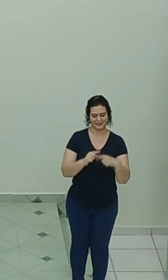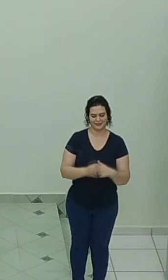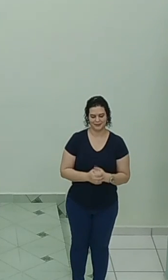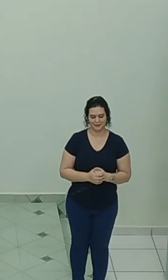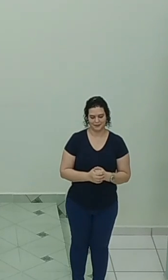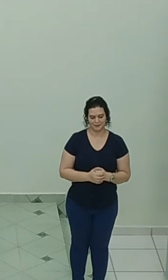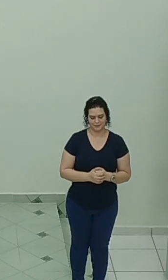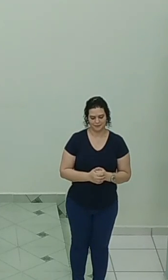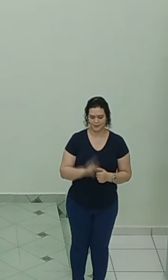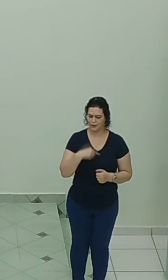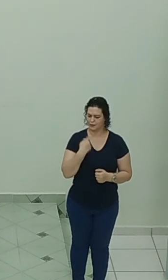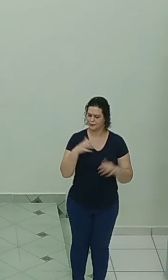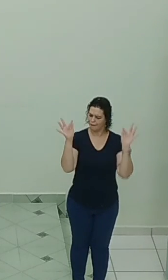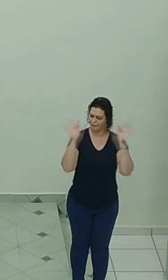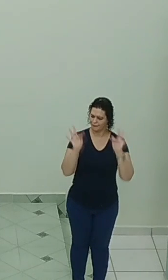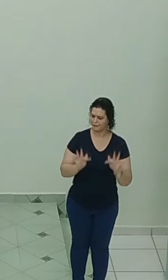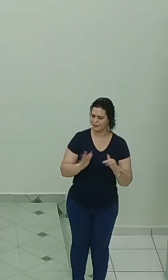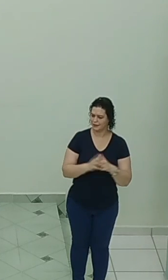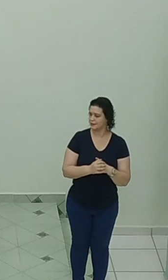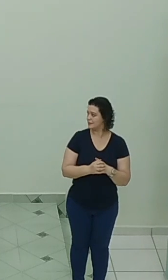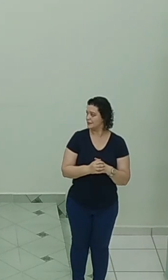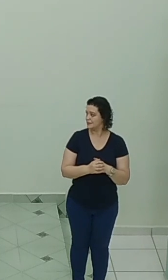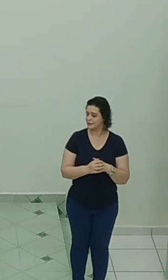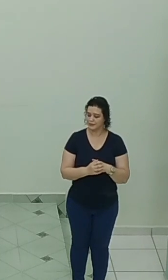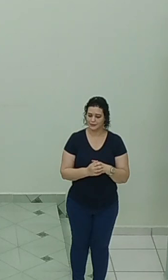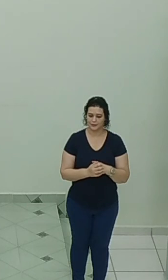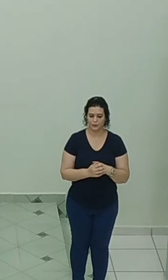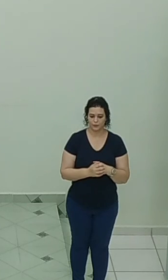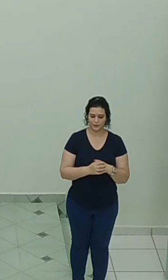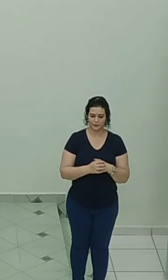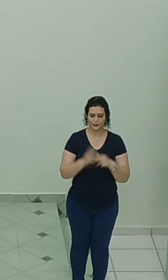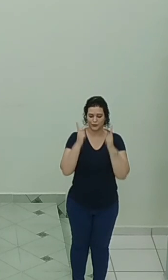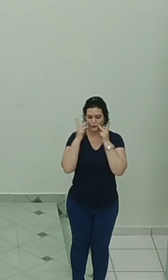E ficamos felizes com a presença de visitantes.